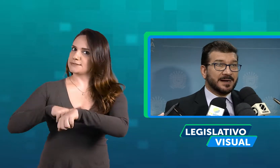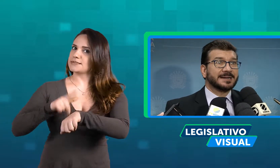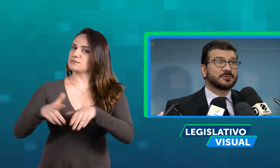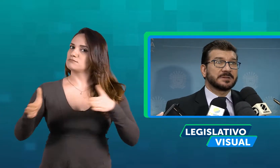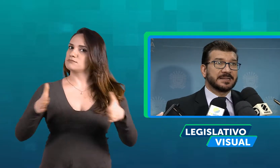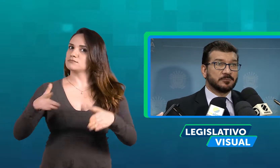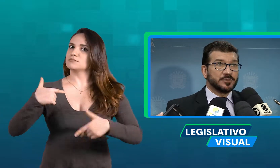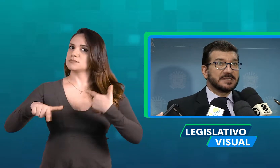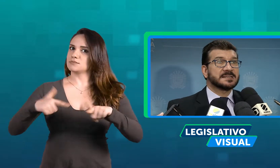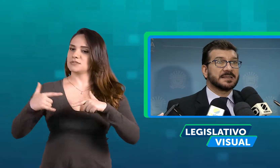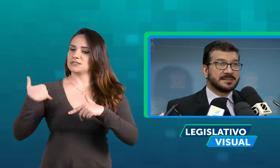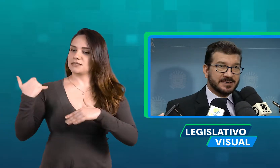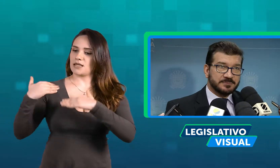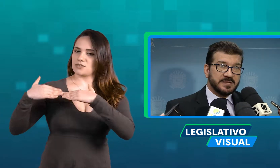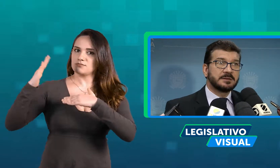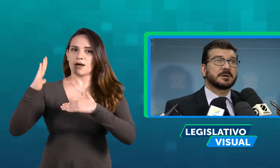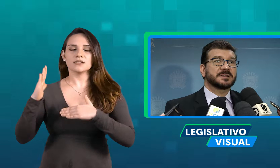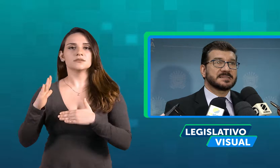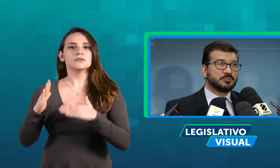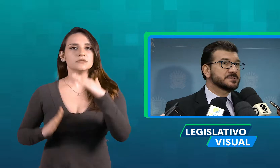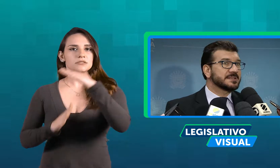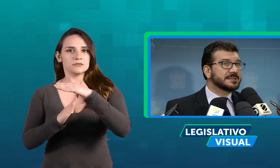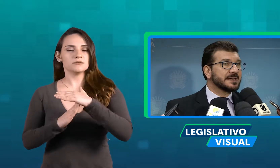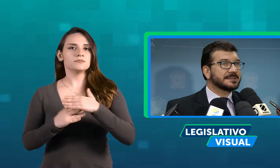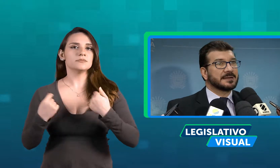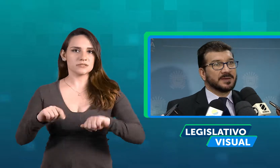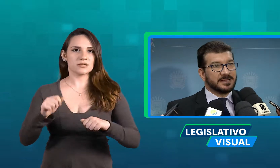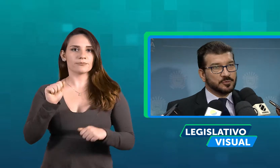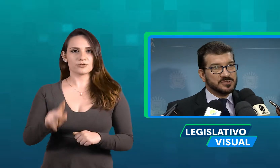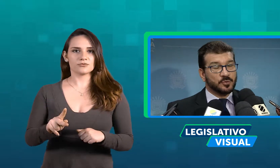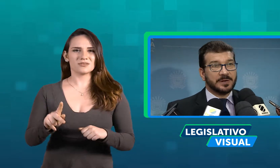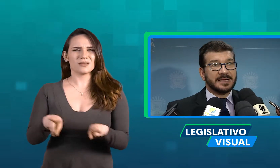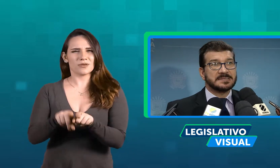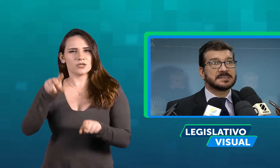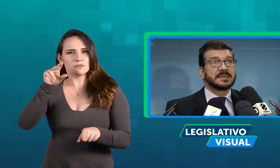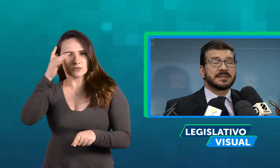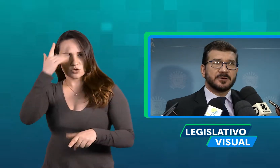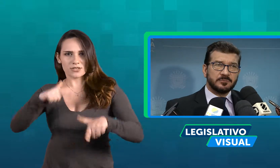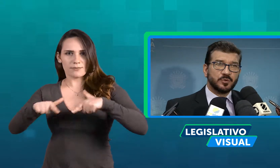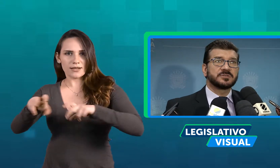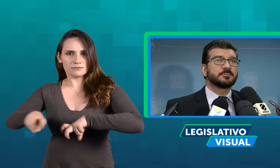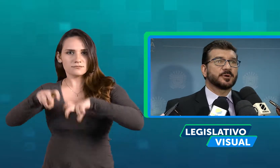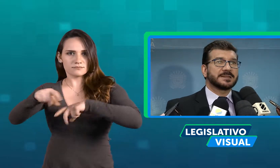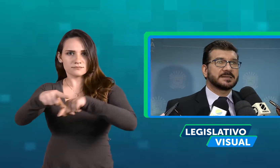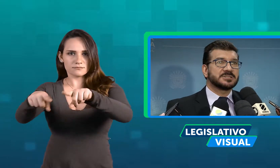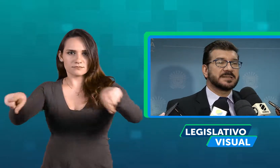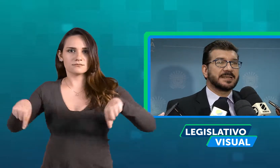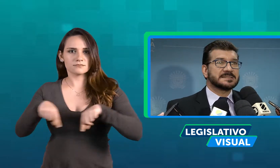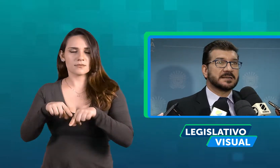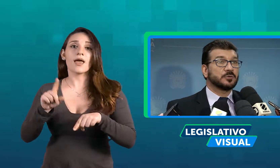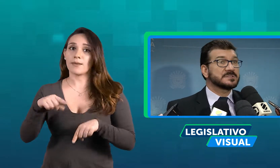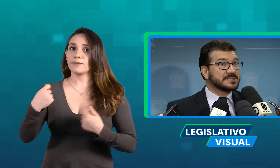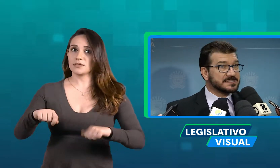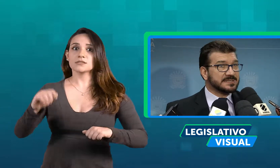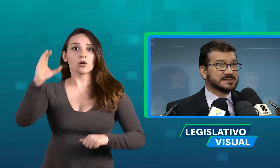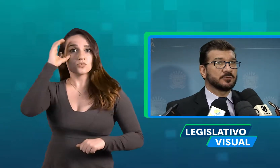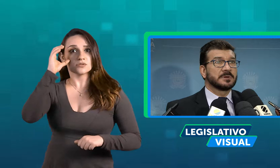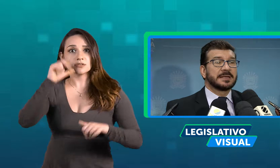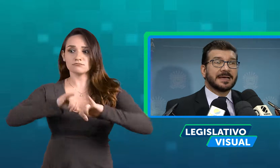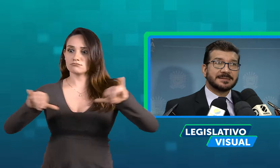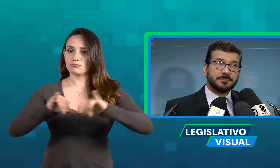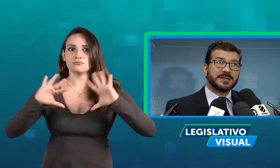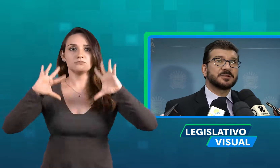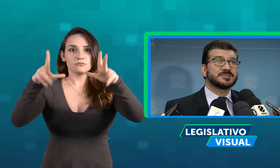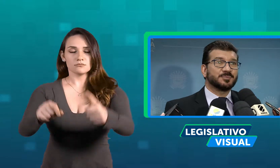um impacto, né, na mudança da idade mínima para se aposentar, trabalhadores rurais. Então é muito importante essa